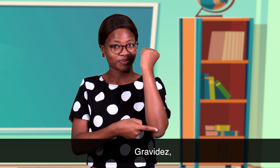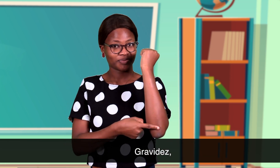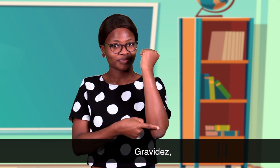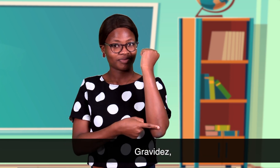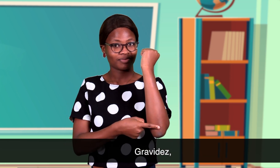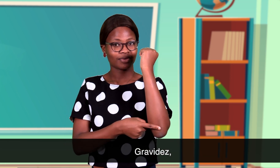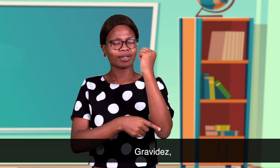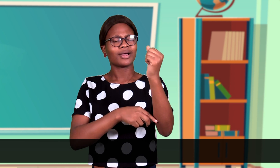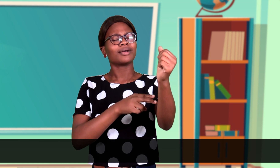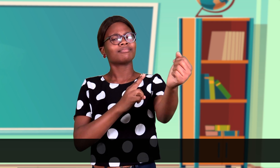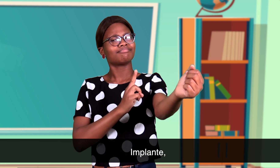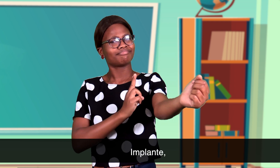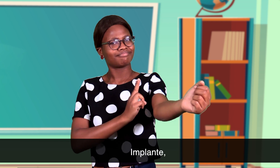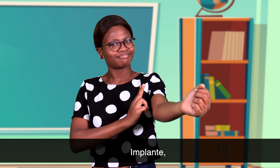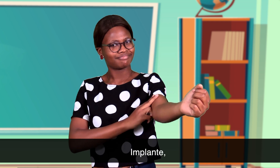Gravidez.